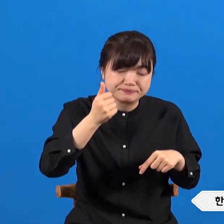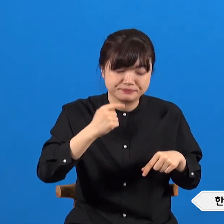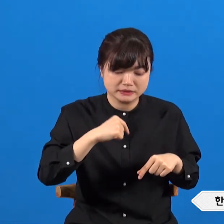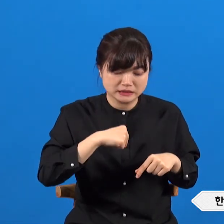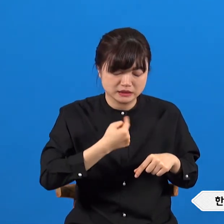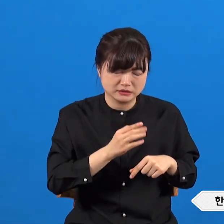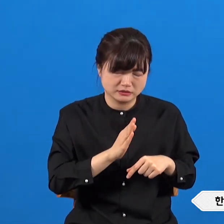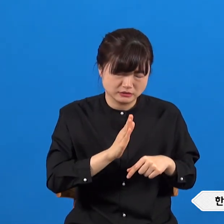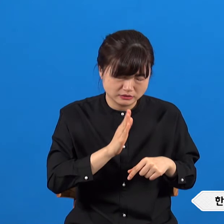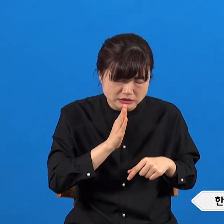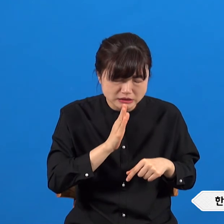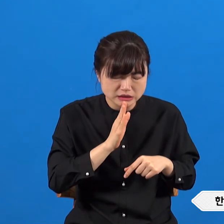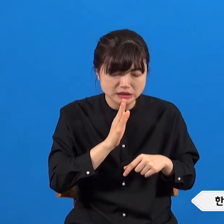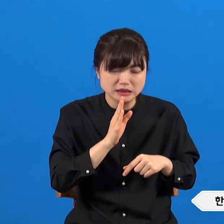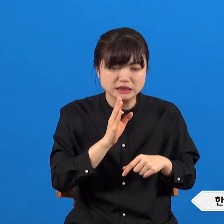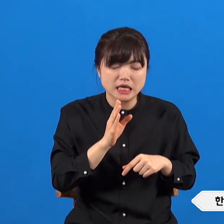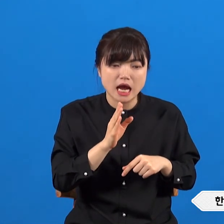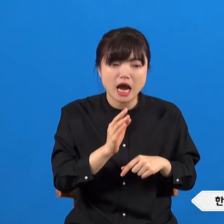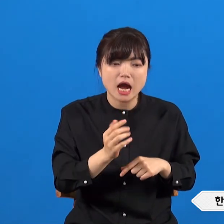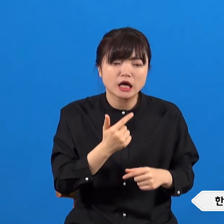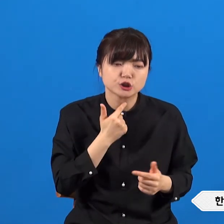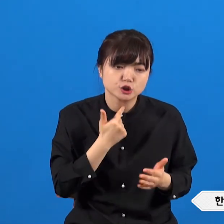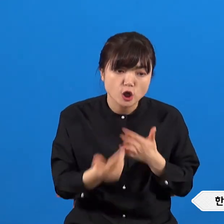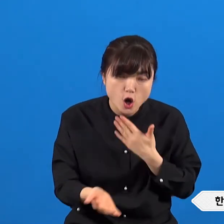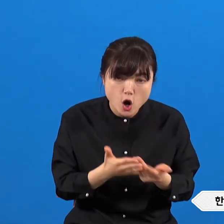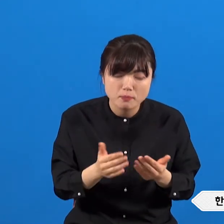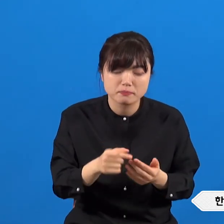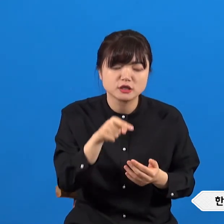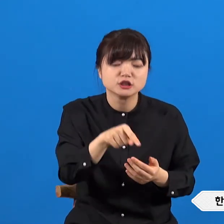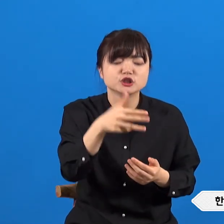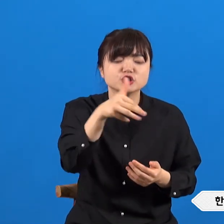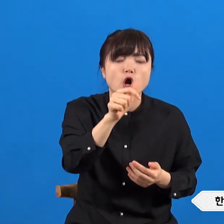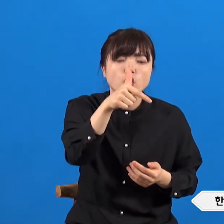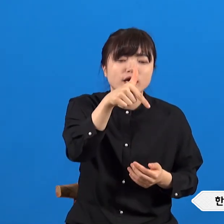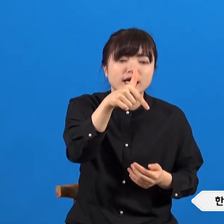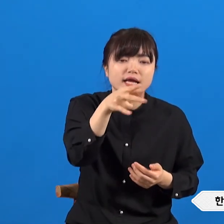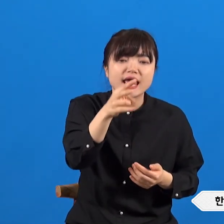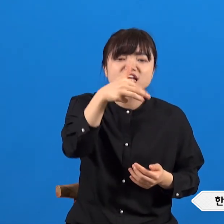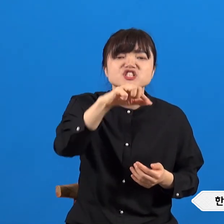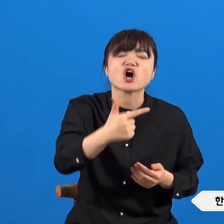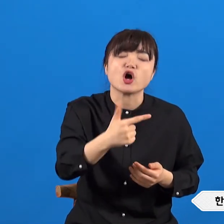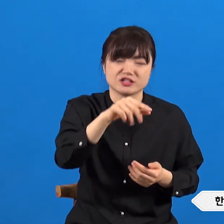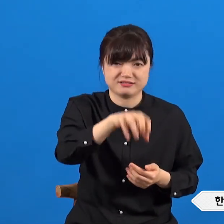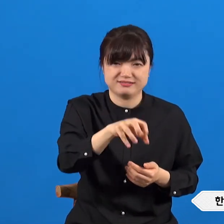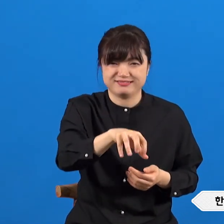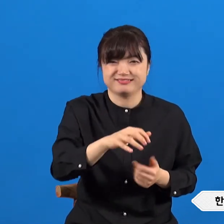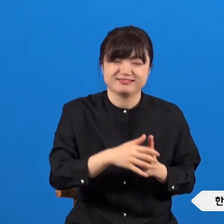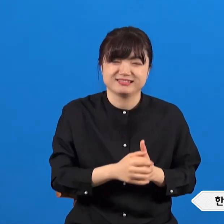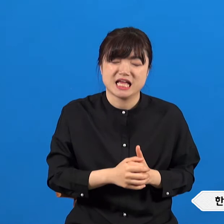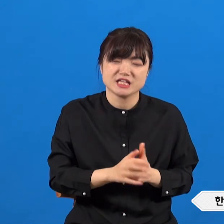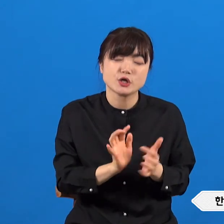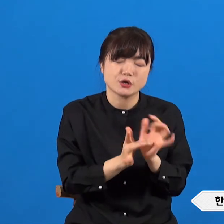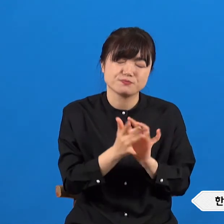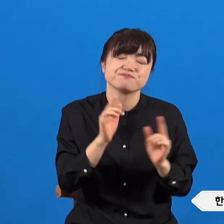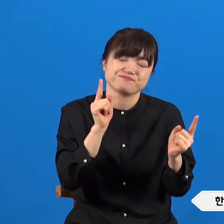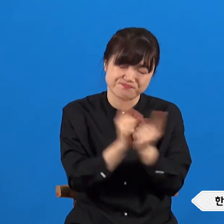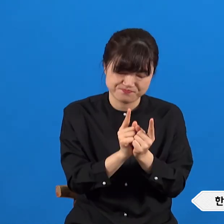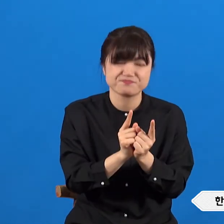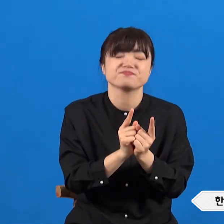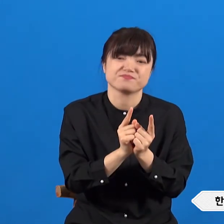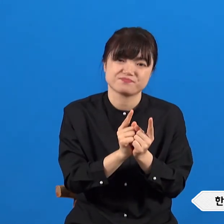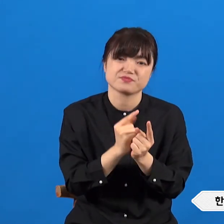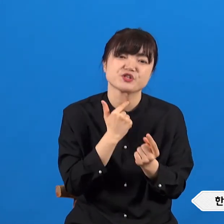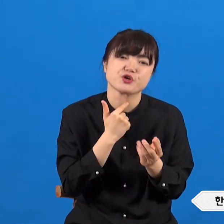자신의 진정한 신학교는 청계천 뚝방촌이었다고 만나는 사람마다 그렇게 말했습니다.